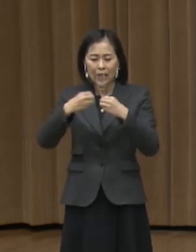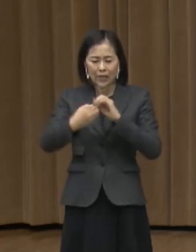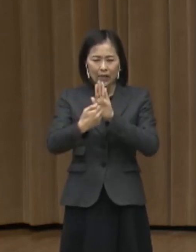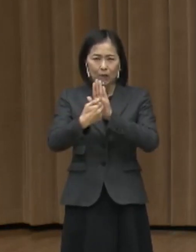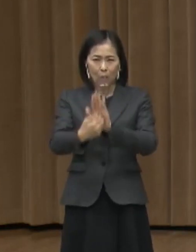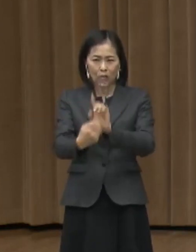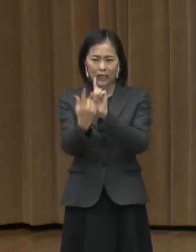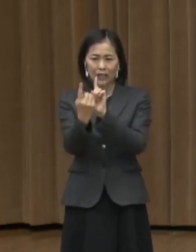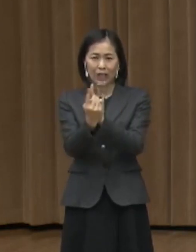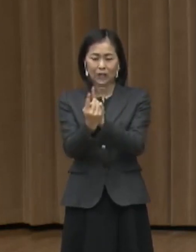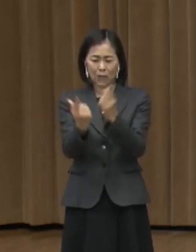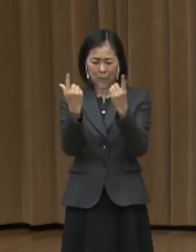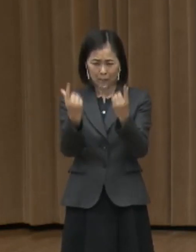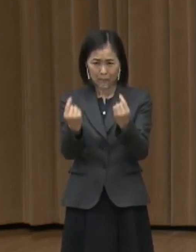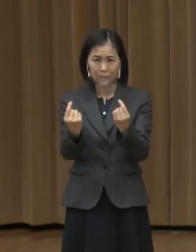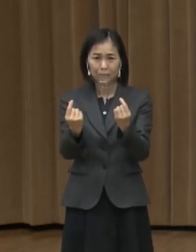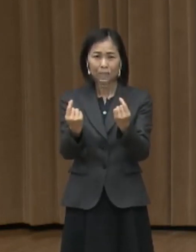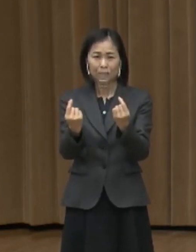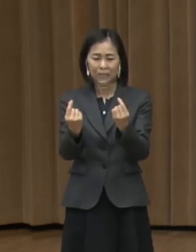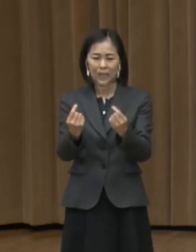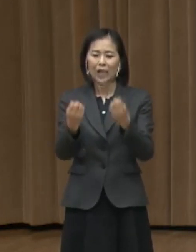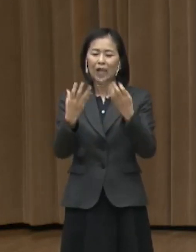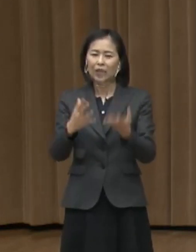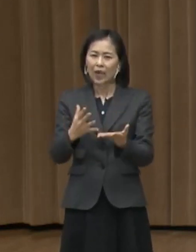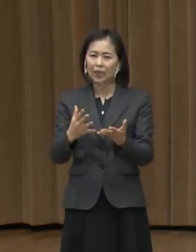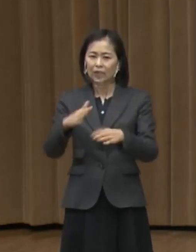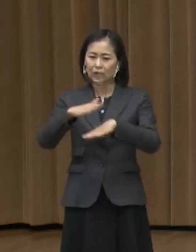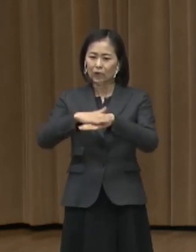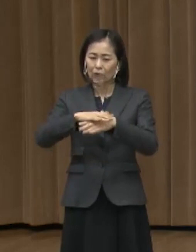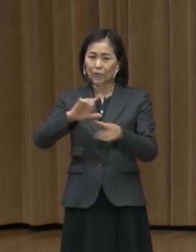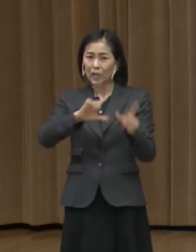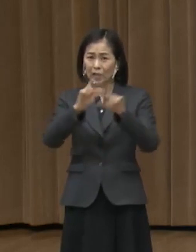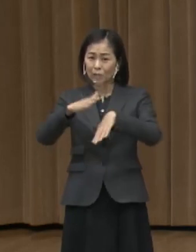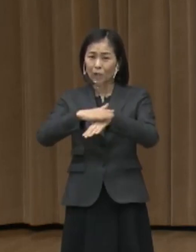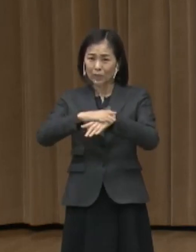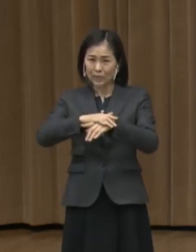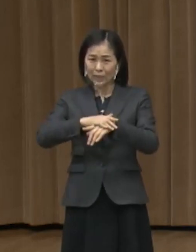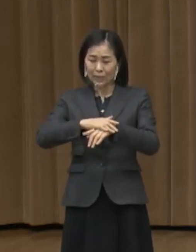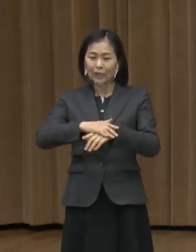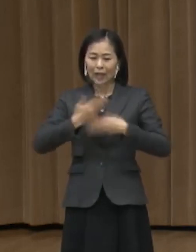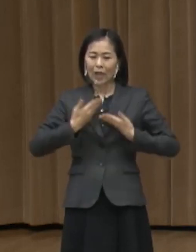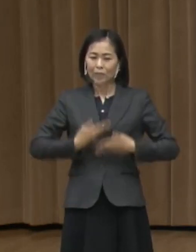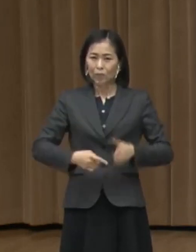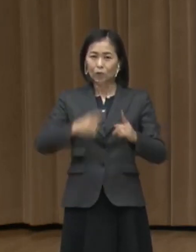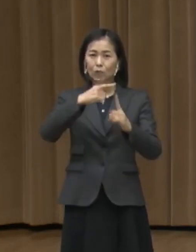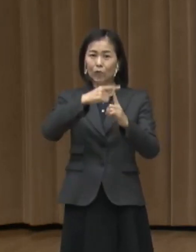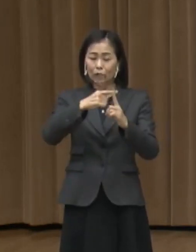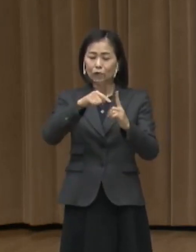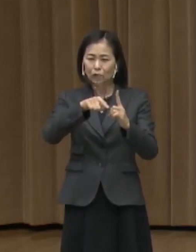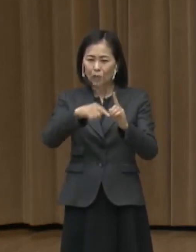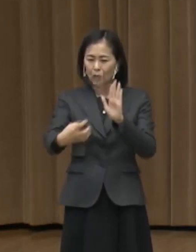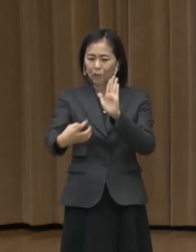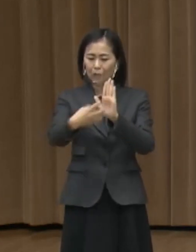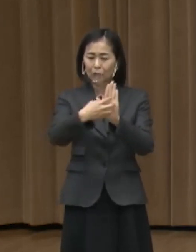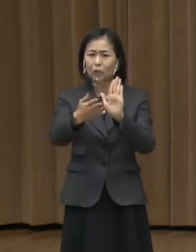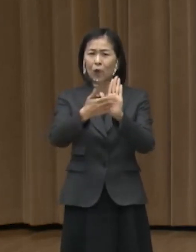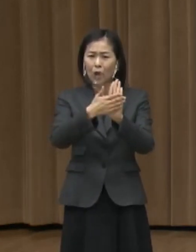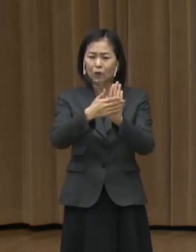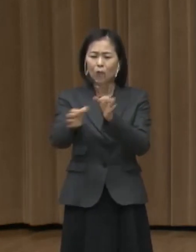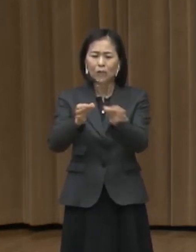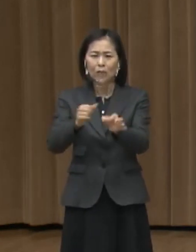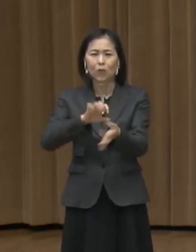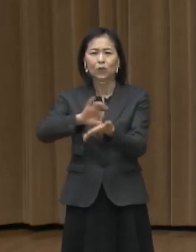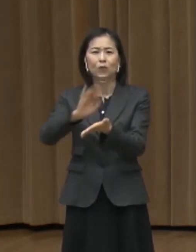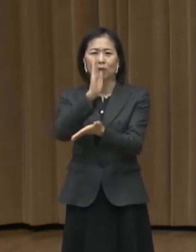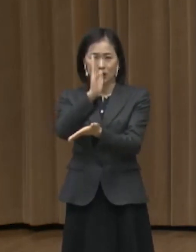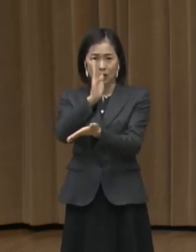底している際の国新しい生活様式安心宣言プラスの認証店となります。ぜ